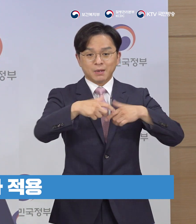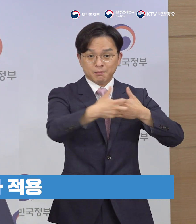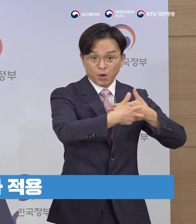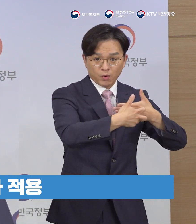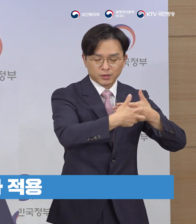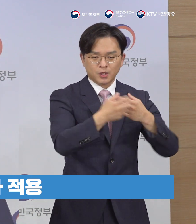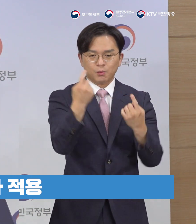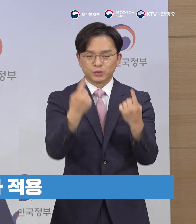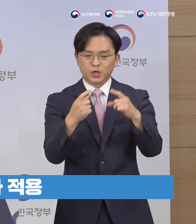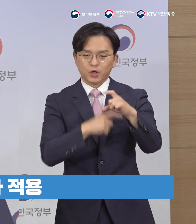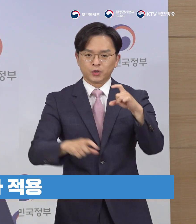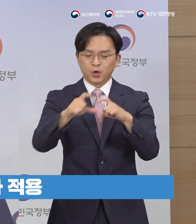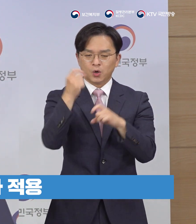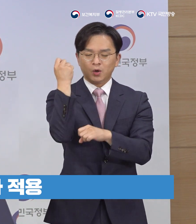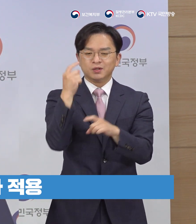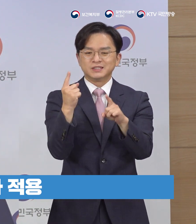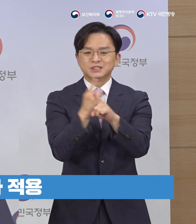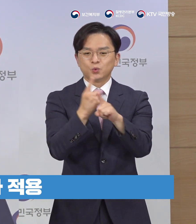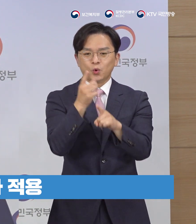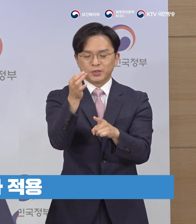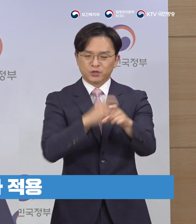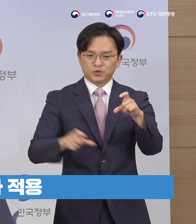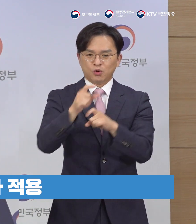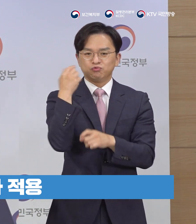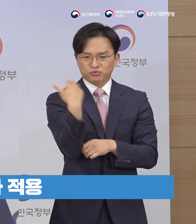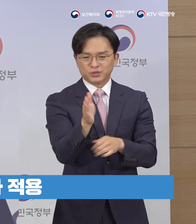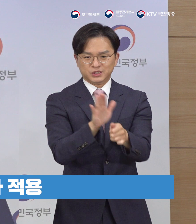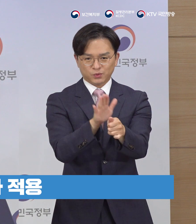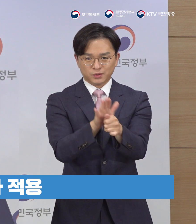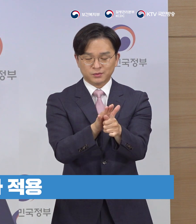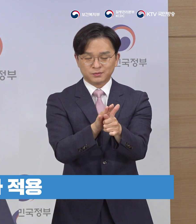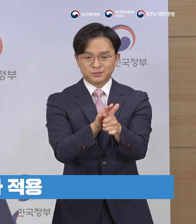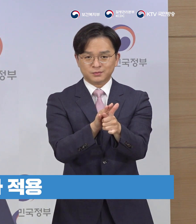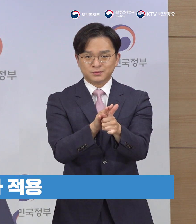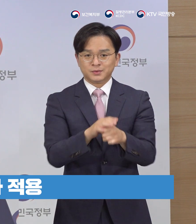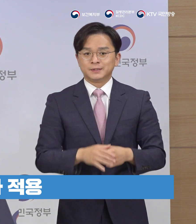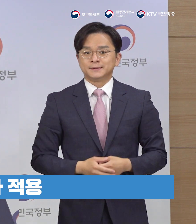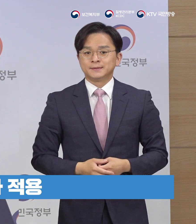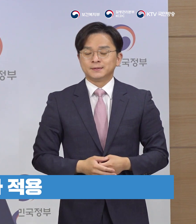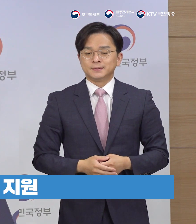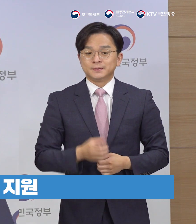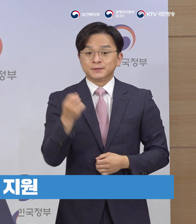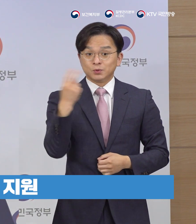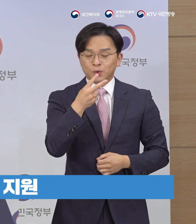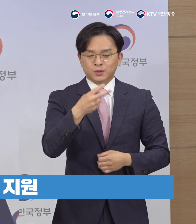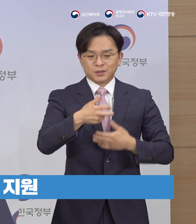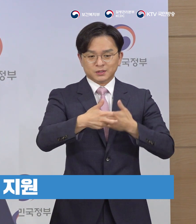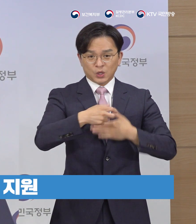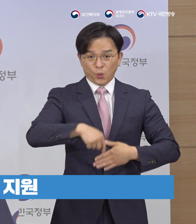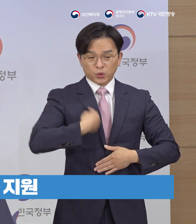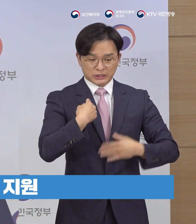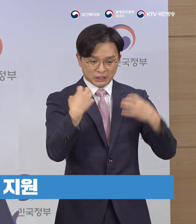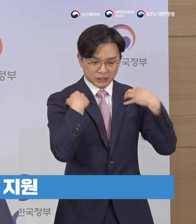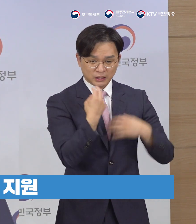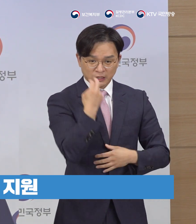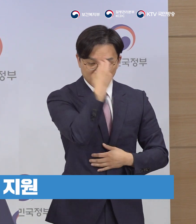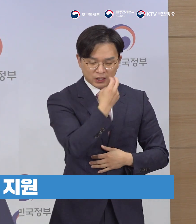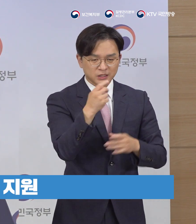지원하며 일반 병의원 대비 높은 수가를 적용하되 환자의 추가 부담은 발생하지 않도록